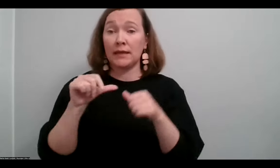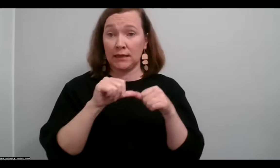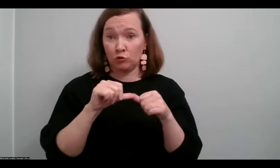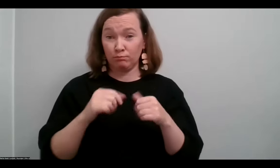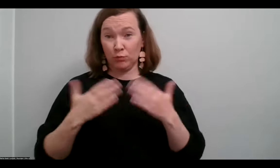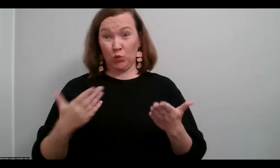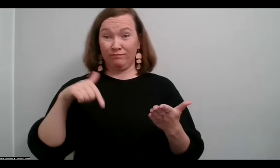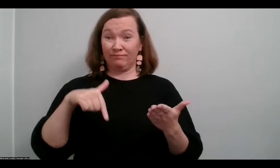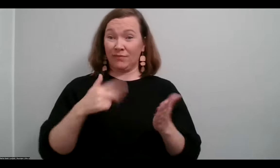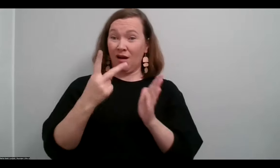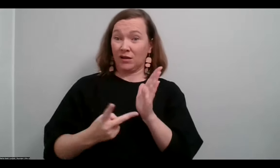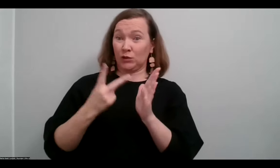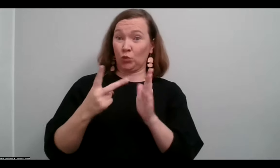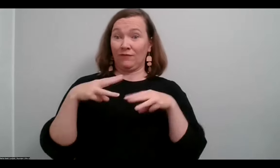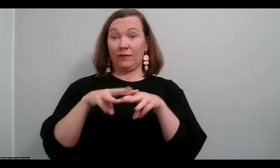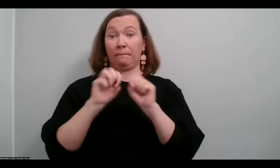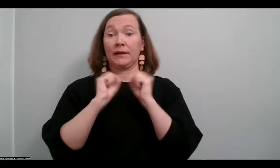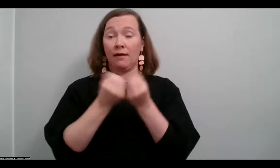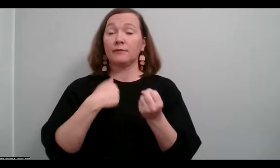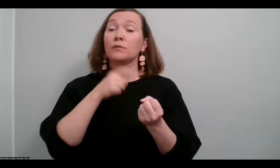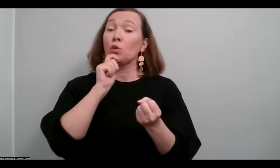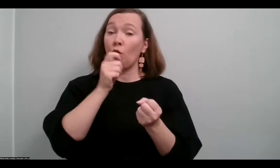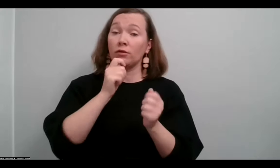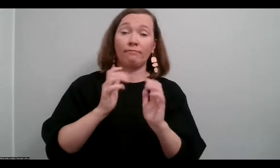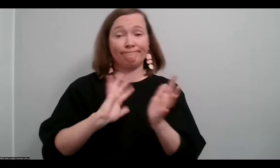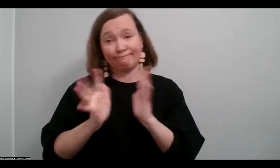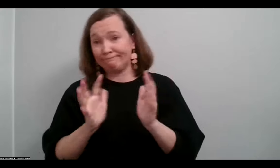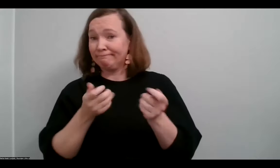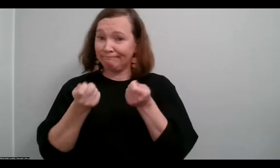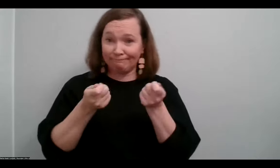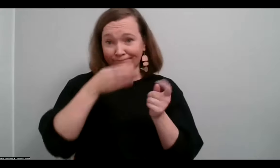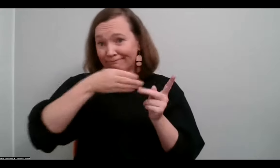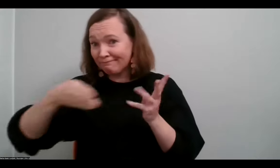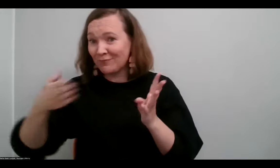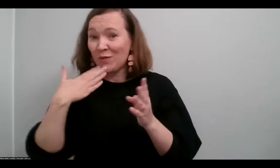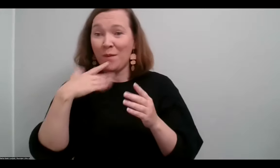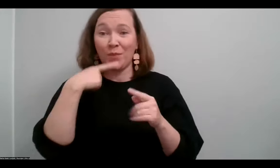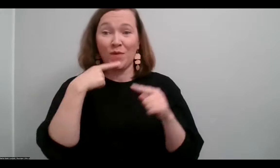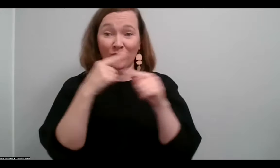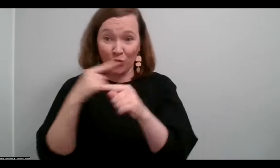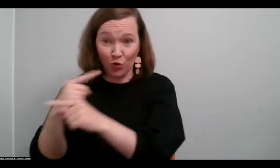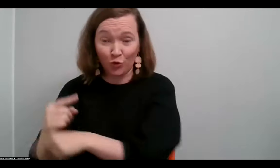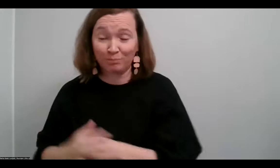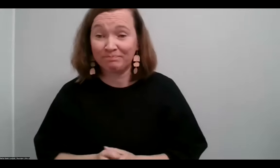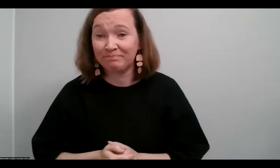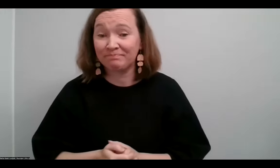Keskilevijoki ja työskentelen Kuurojen liitossa, eli toimin tässä 2-tuntisen webinaarin